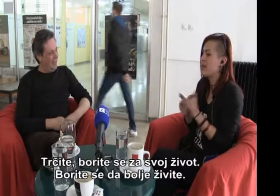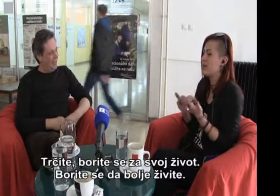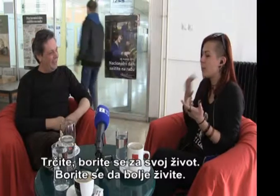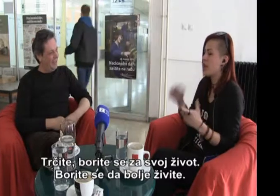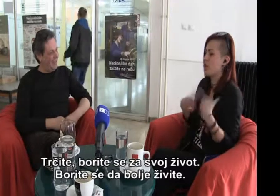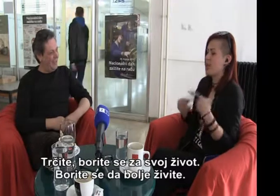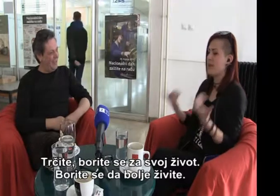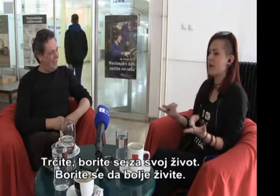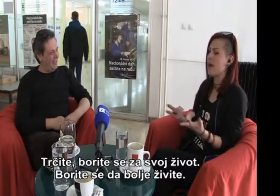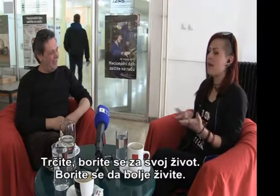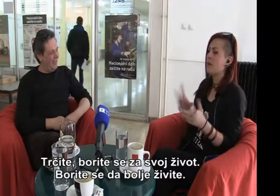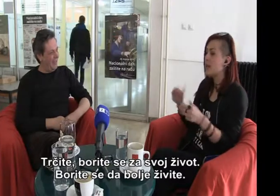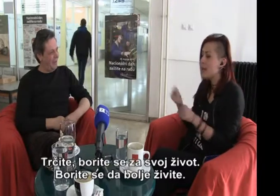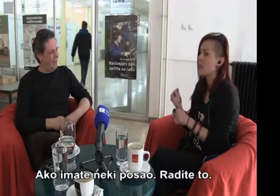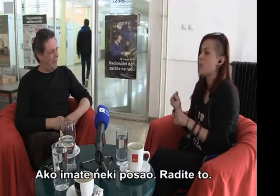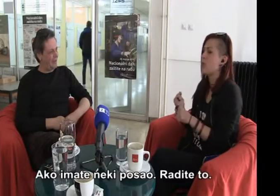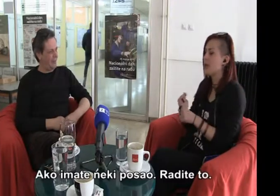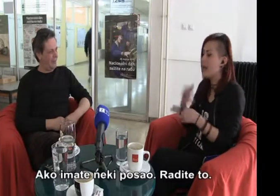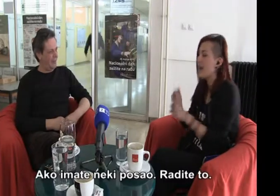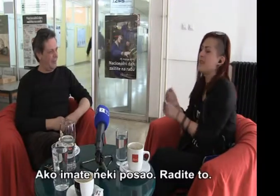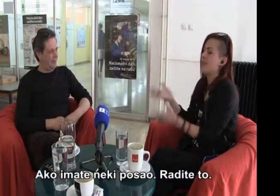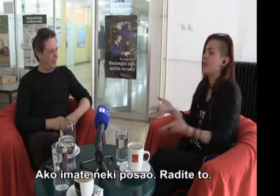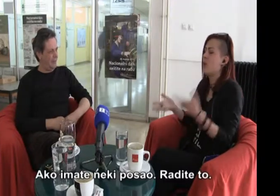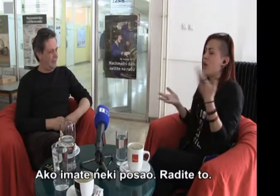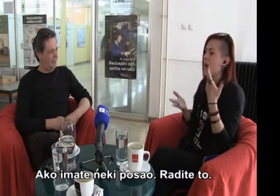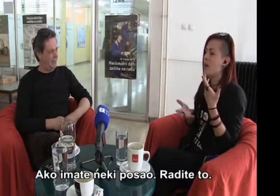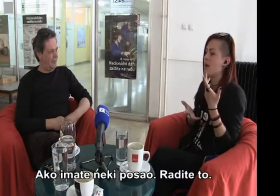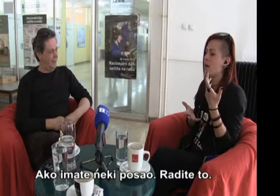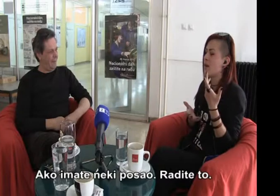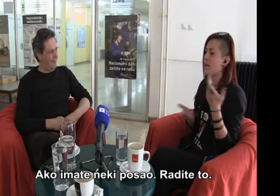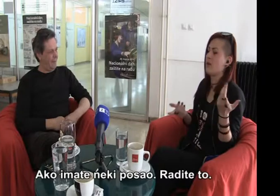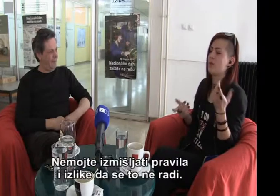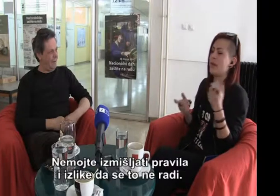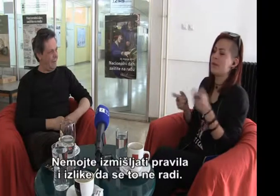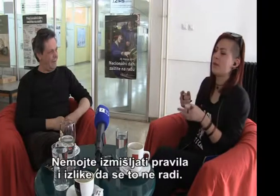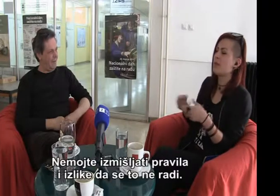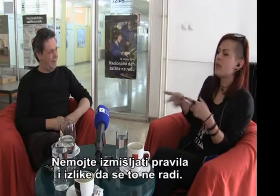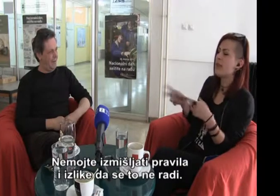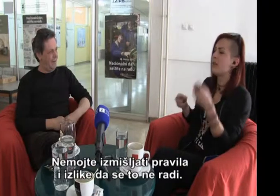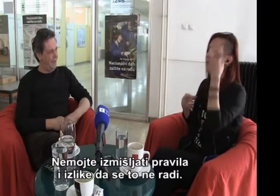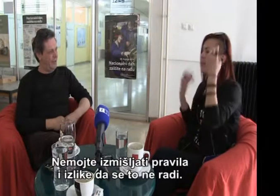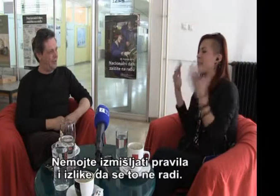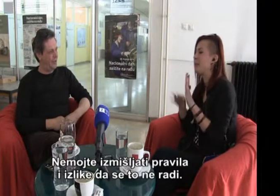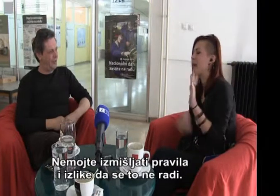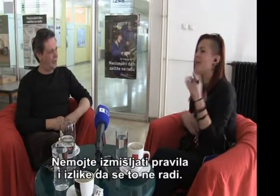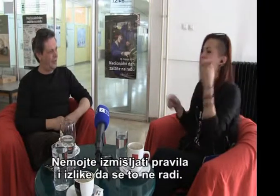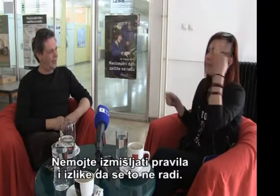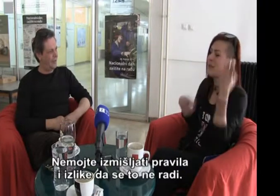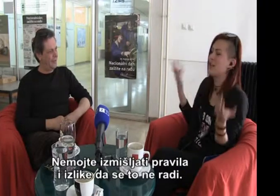se da bolje živite. Imate nešto posla, radite to, a ne ono ne znam, ignorirati, izmišljati pravila,